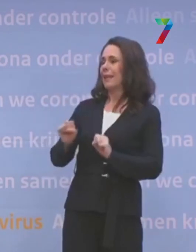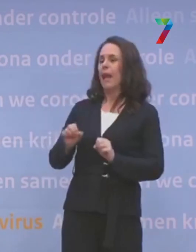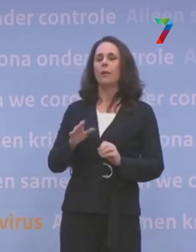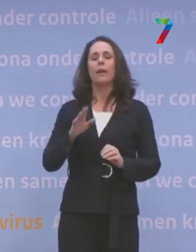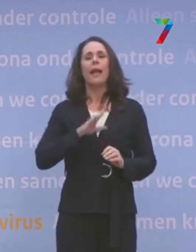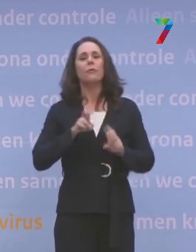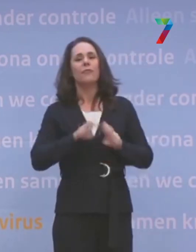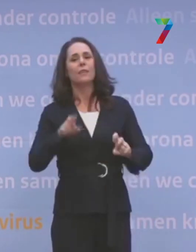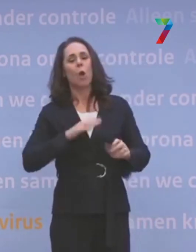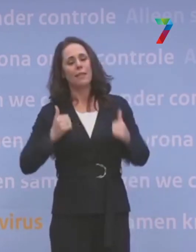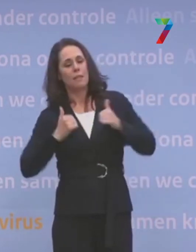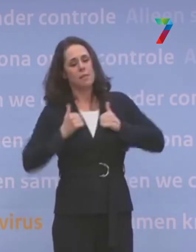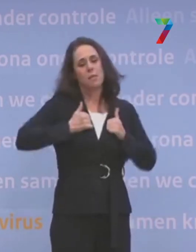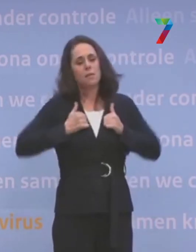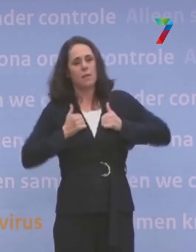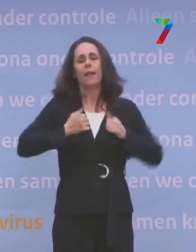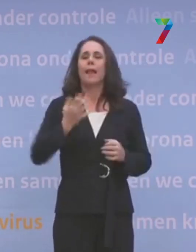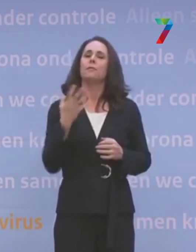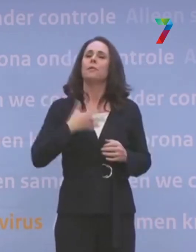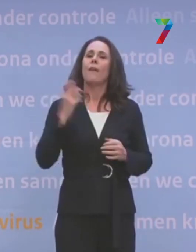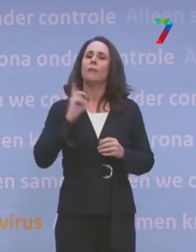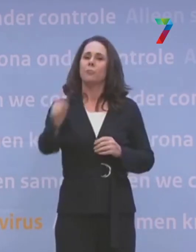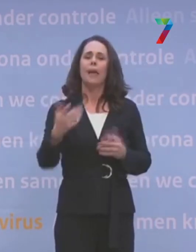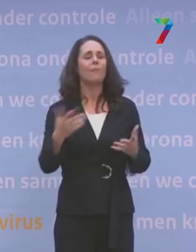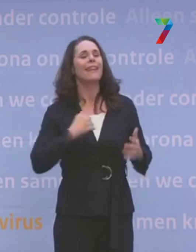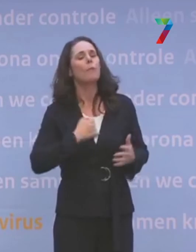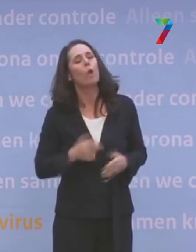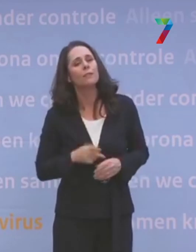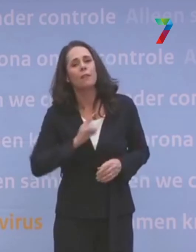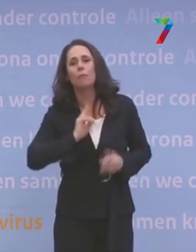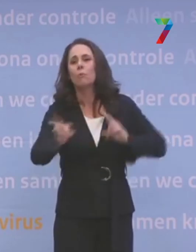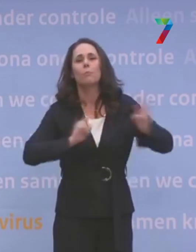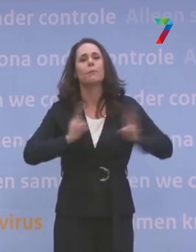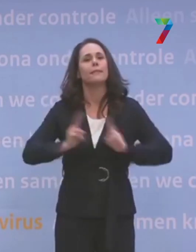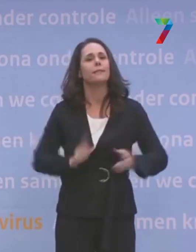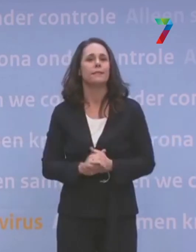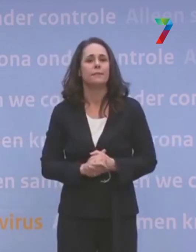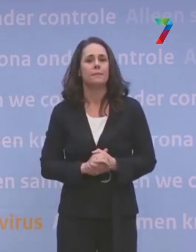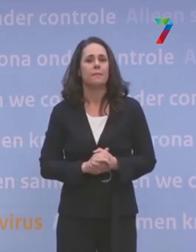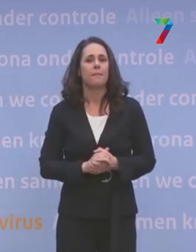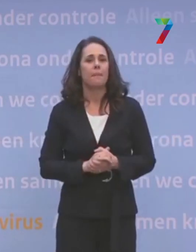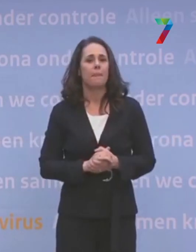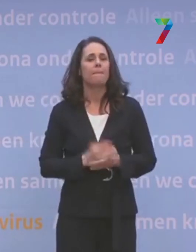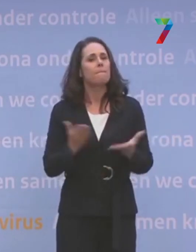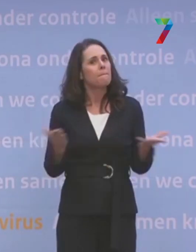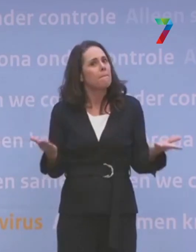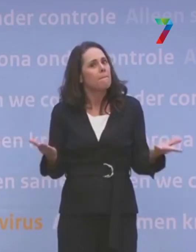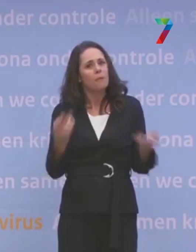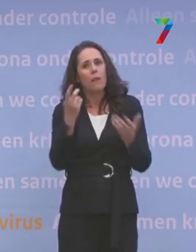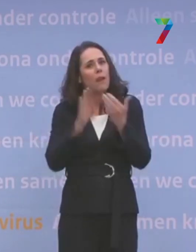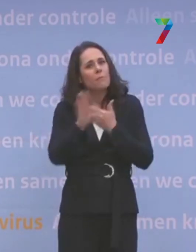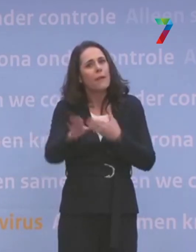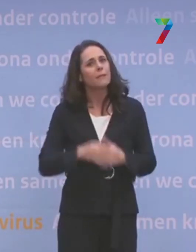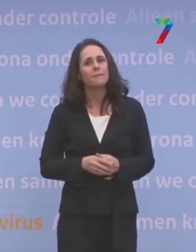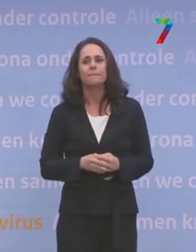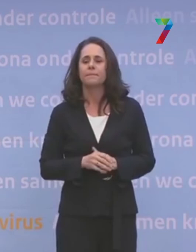weg. Ze motten ons hier niet. Dat virus heeft geen emotie. Dat springt gewoon over op andere mensen. Als je niet aan die 1,5 meter houdt. Zo simpel is het.